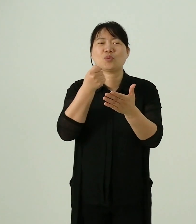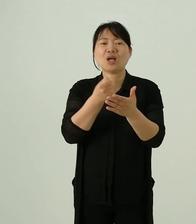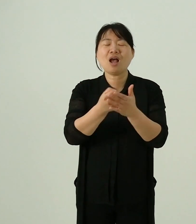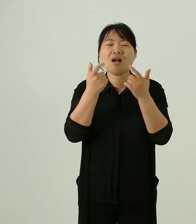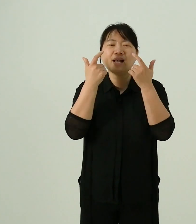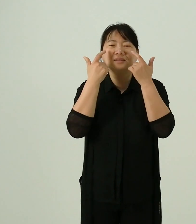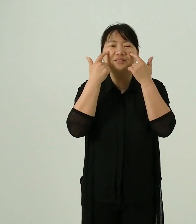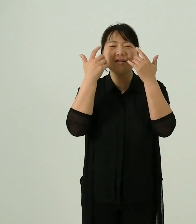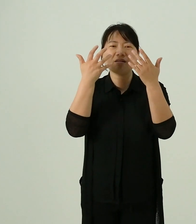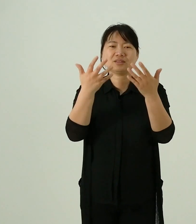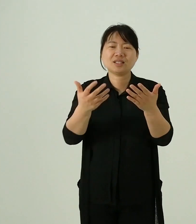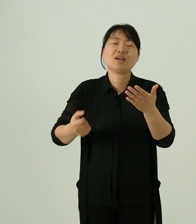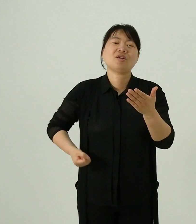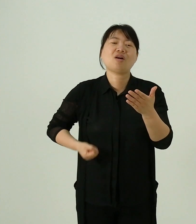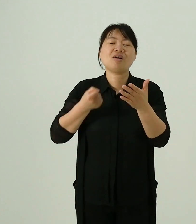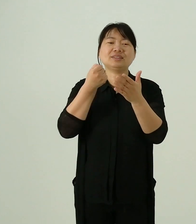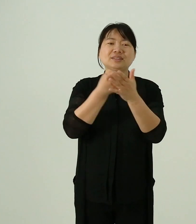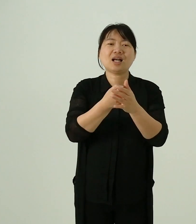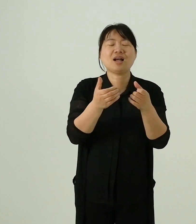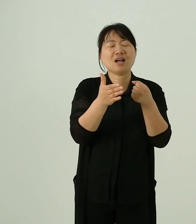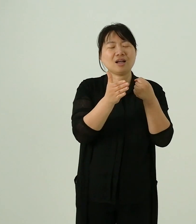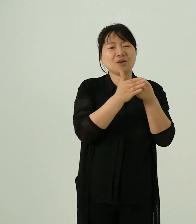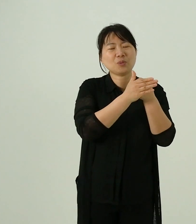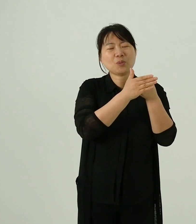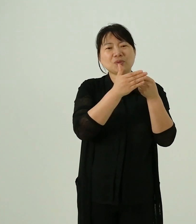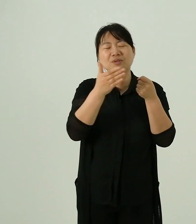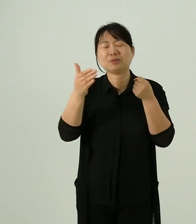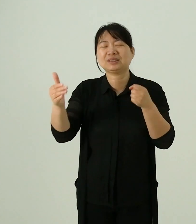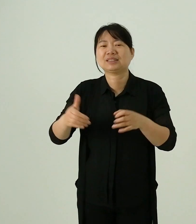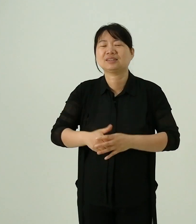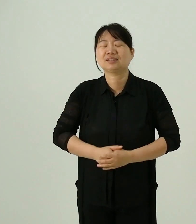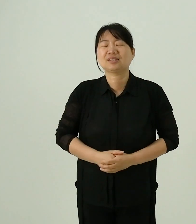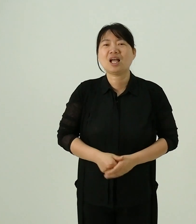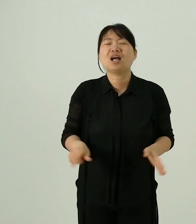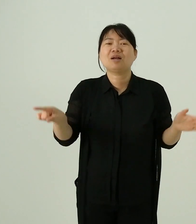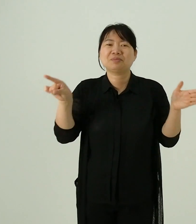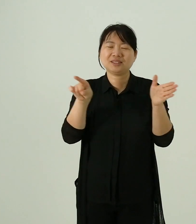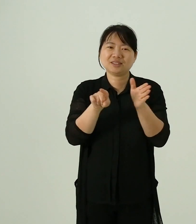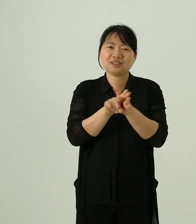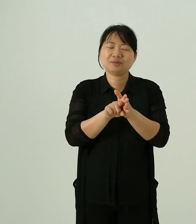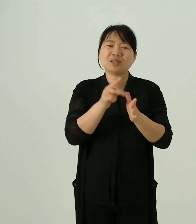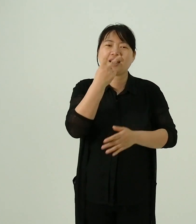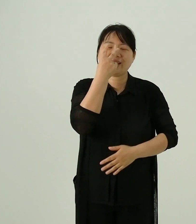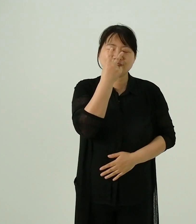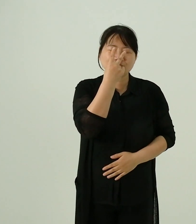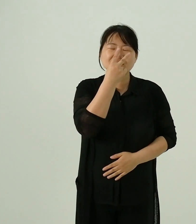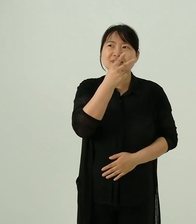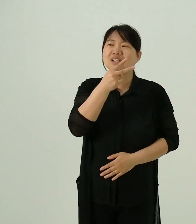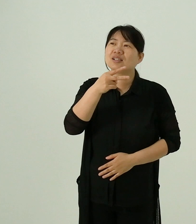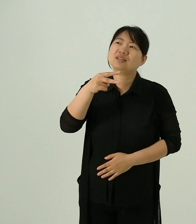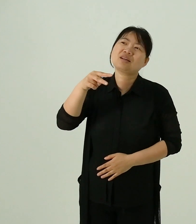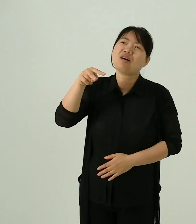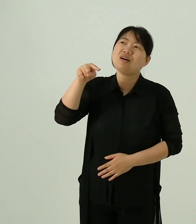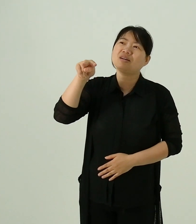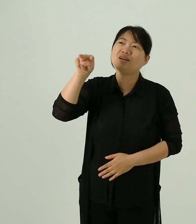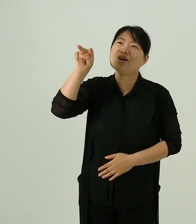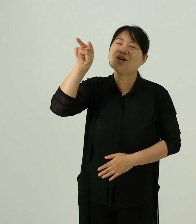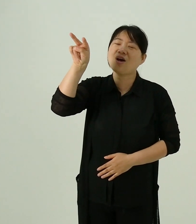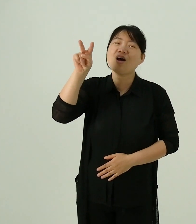확정되고 확정되어 싸우니 믿음에